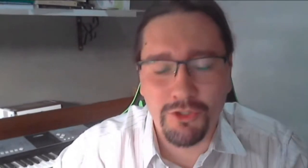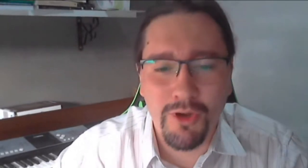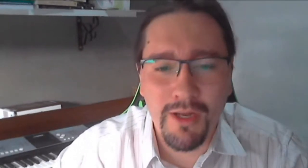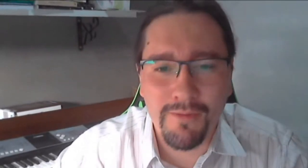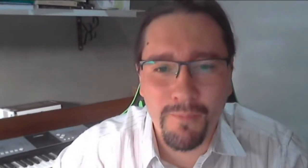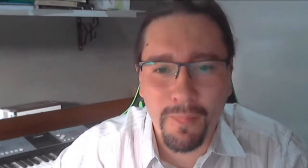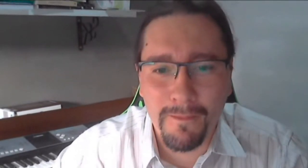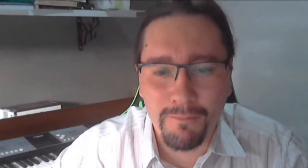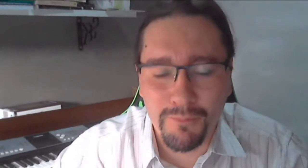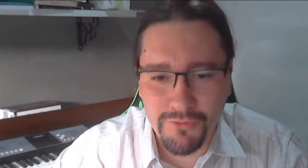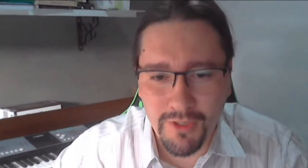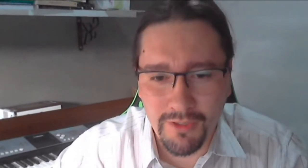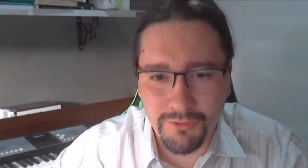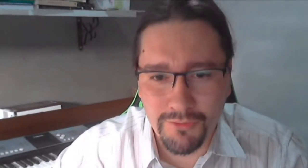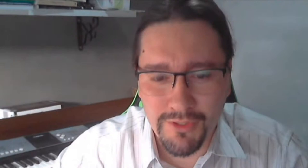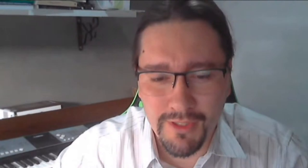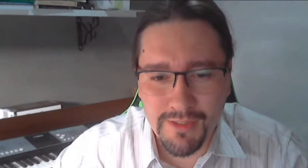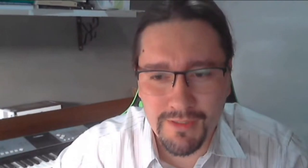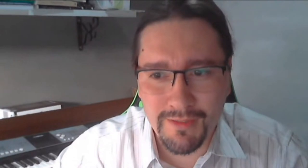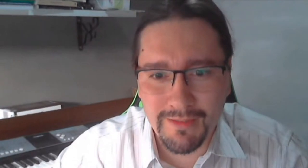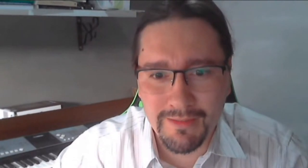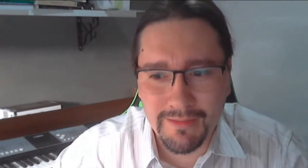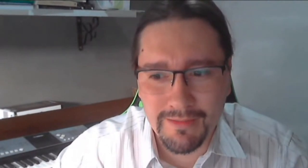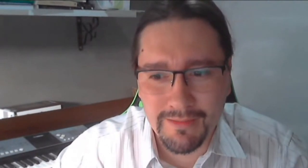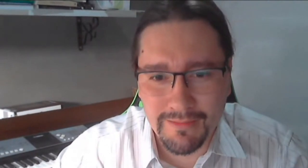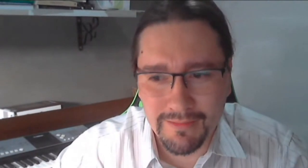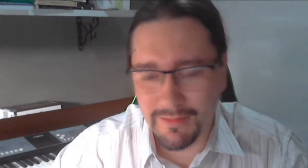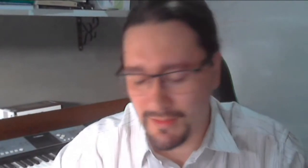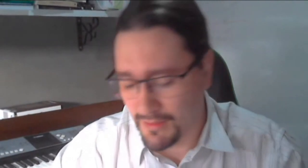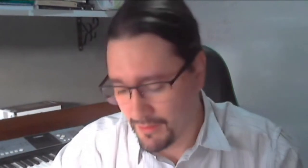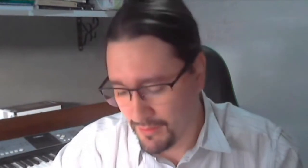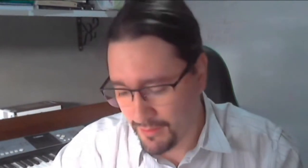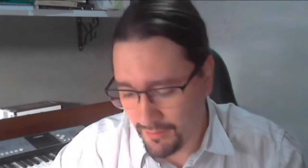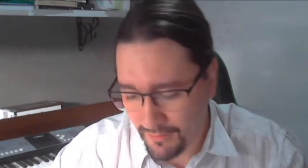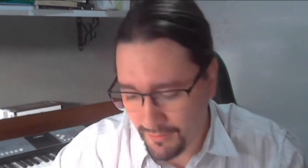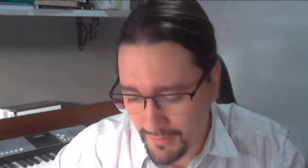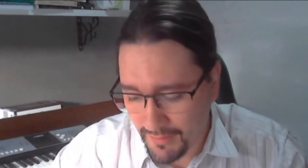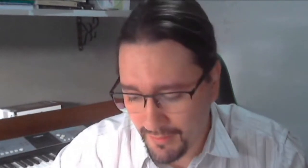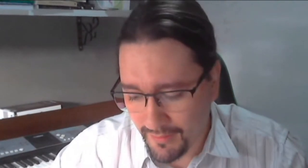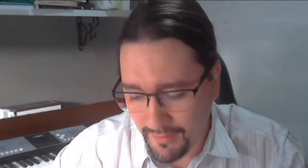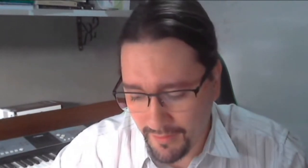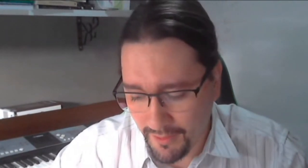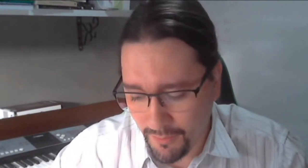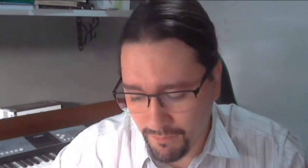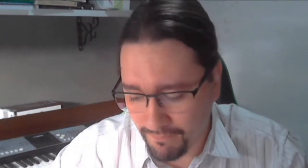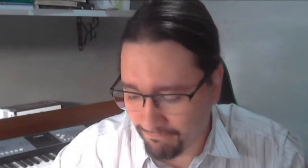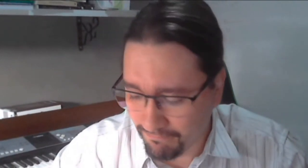nessa trajetória profissional de vocês, né? E